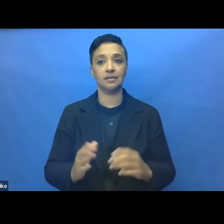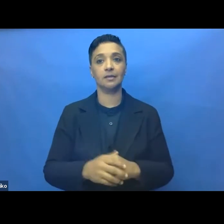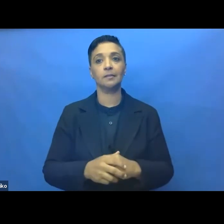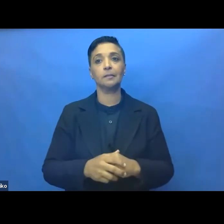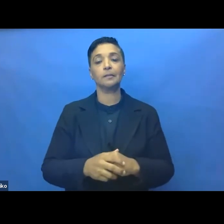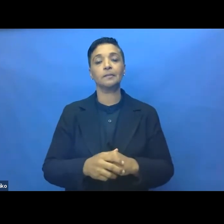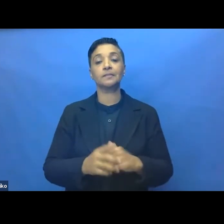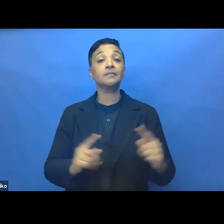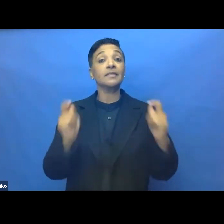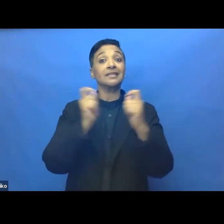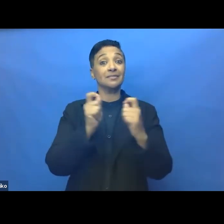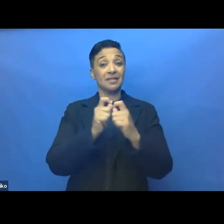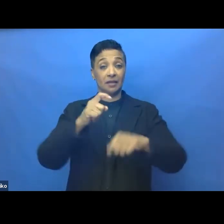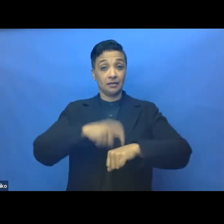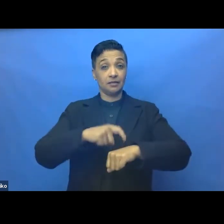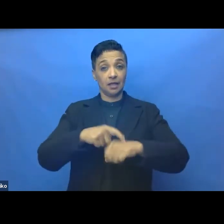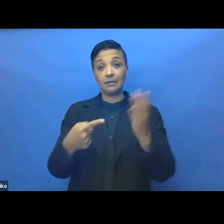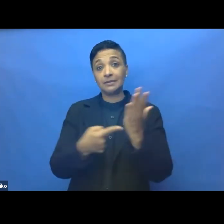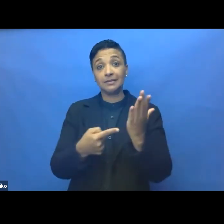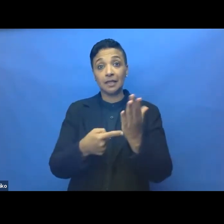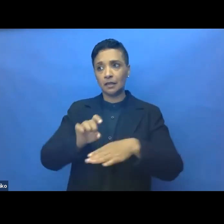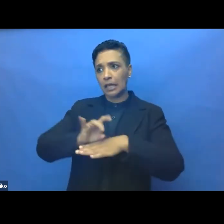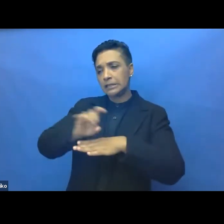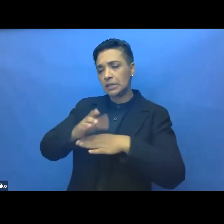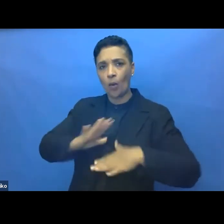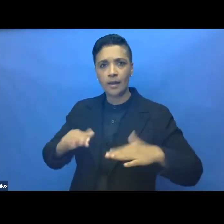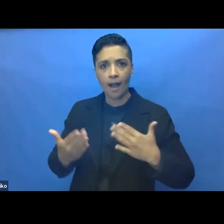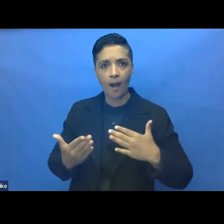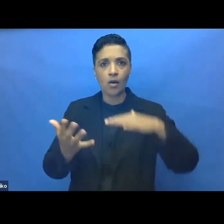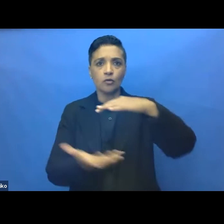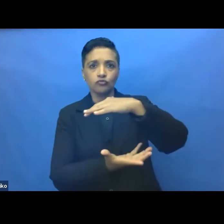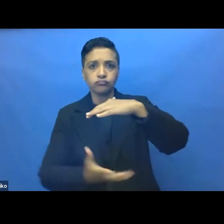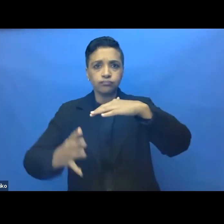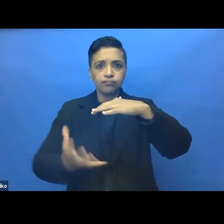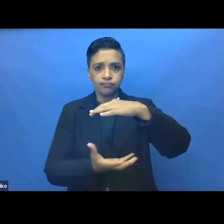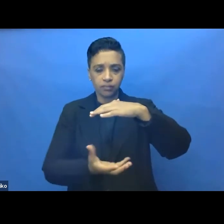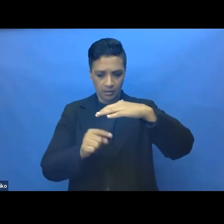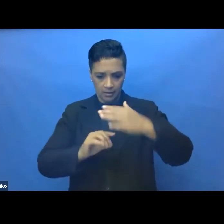donnée à l'inclusion des personnes handicapées dans le travail